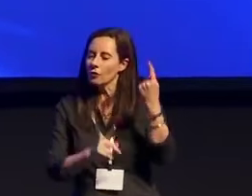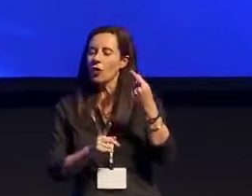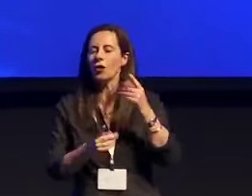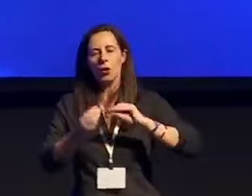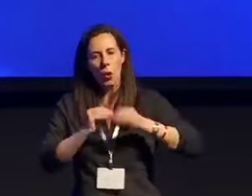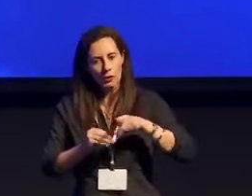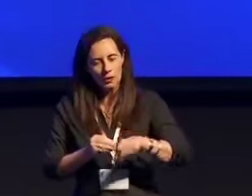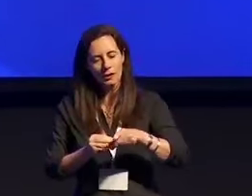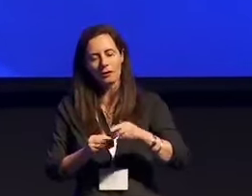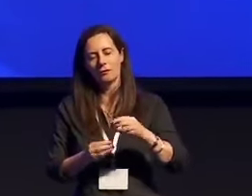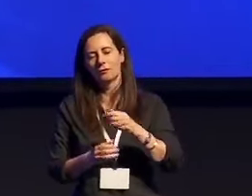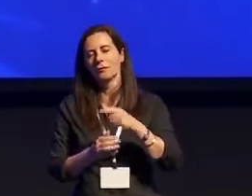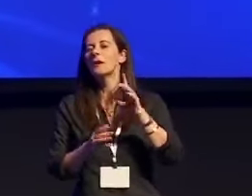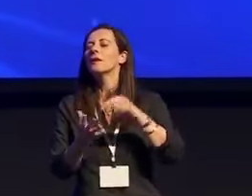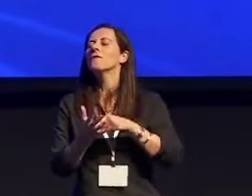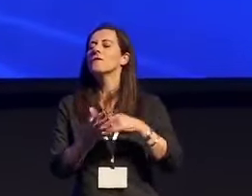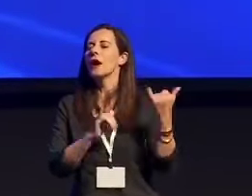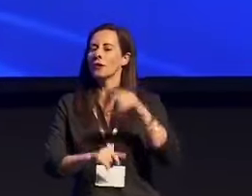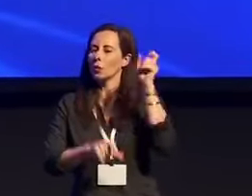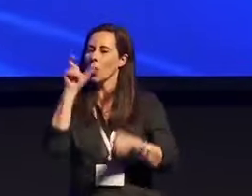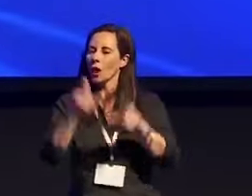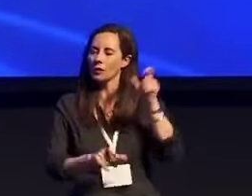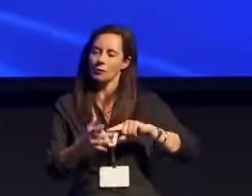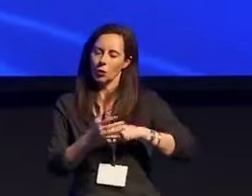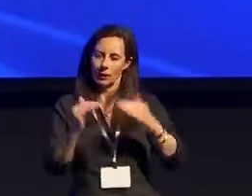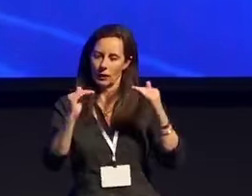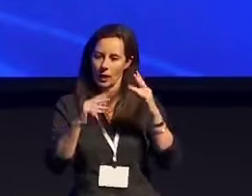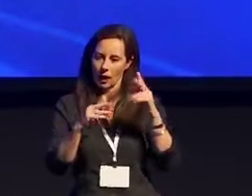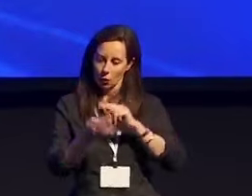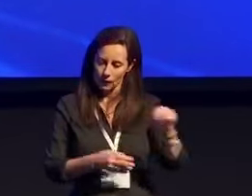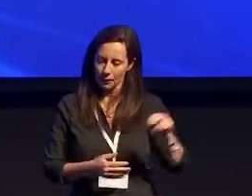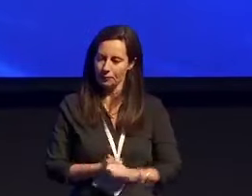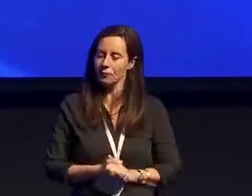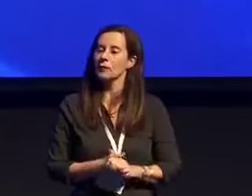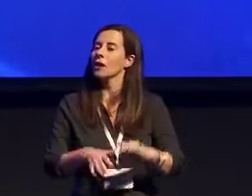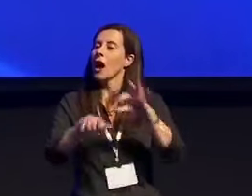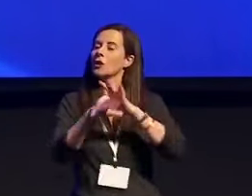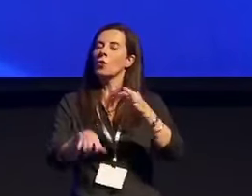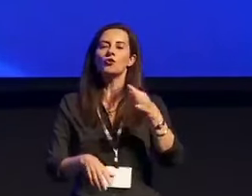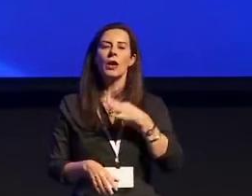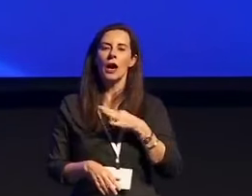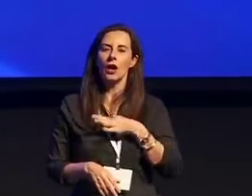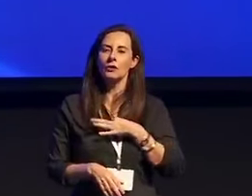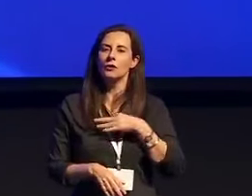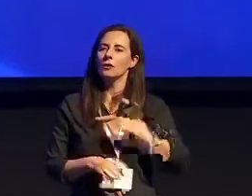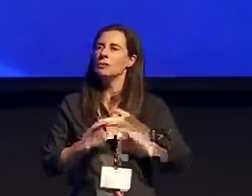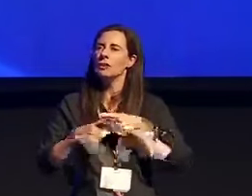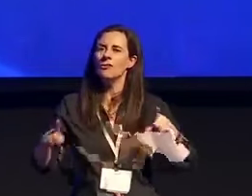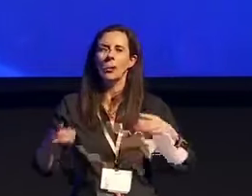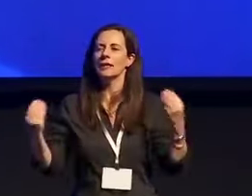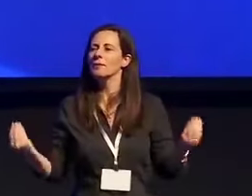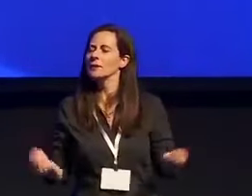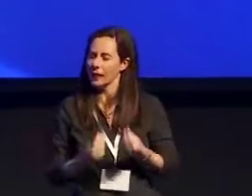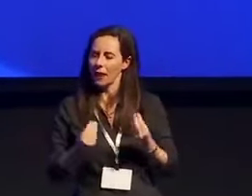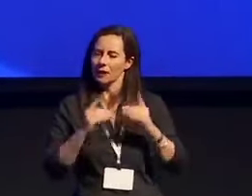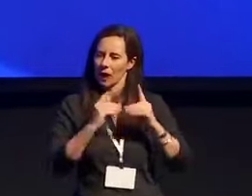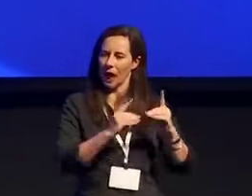הכרוכות בהצטיידות עצמית והעמדת כוח אדם ייעודי לנושא. ההדרכות שלנו במגוון אמצעים